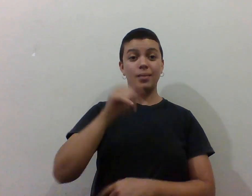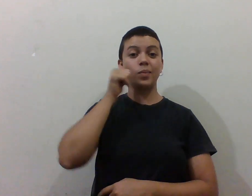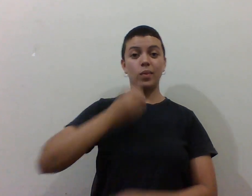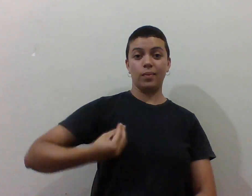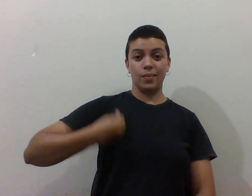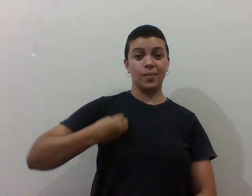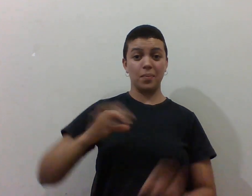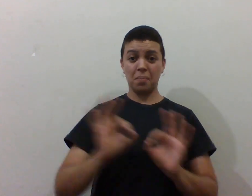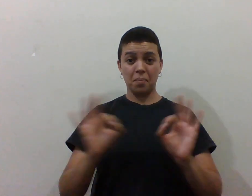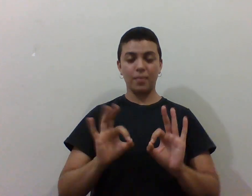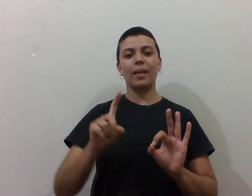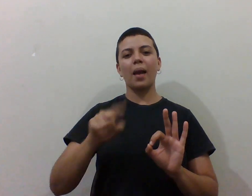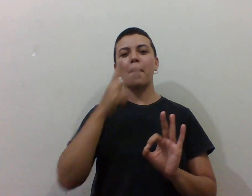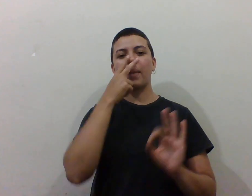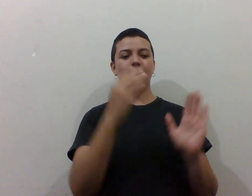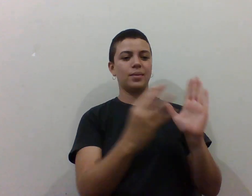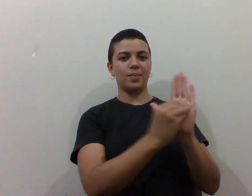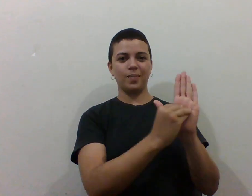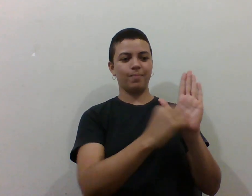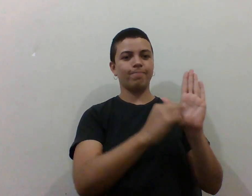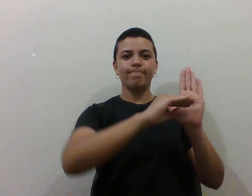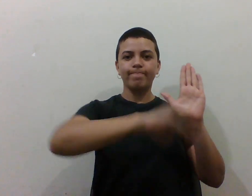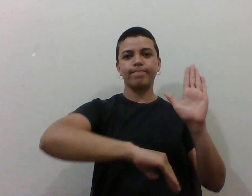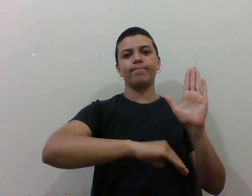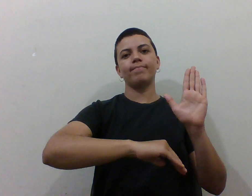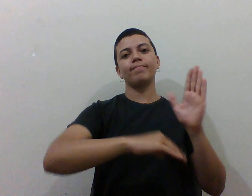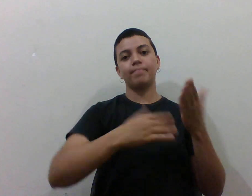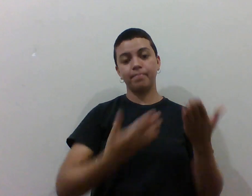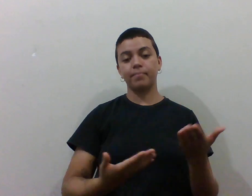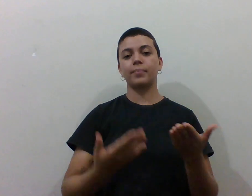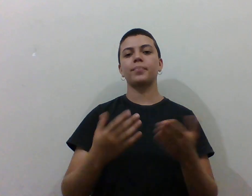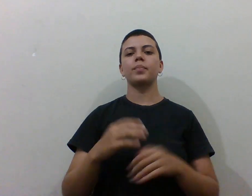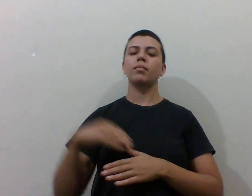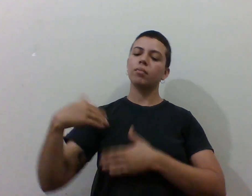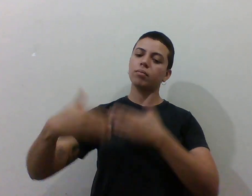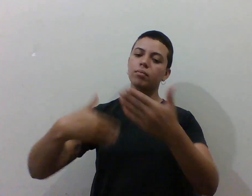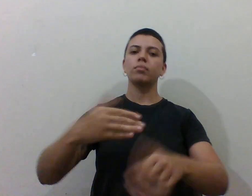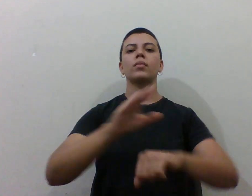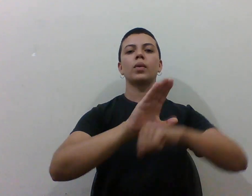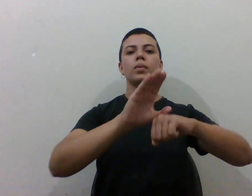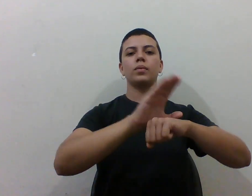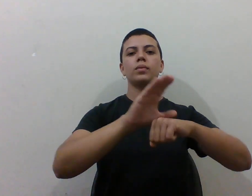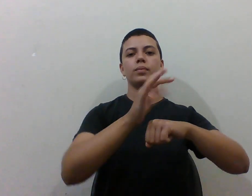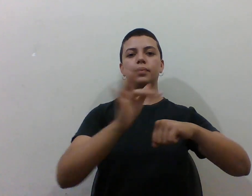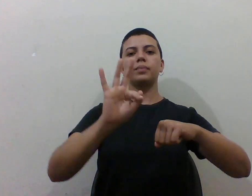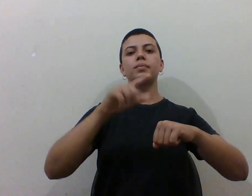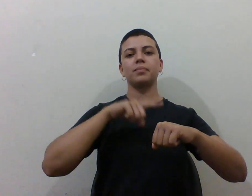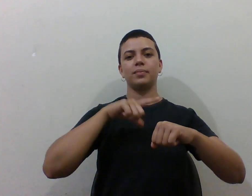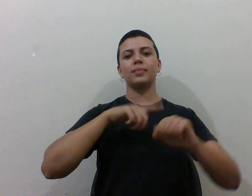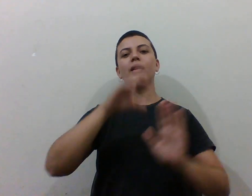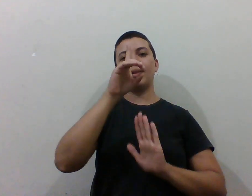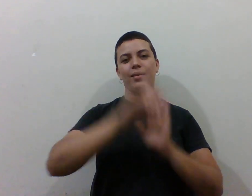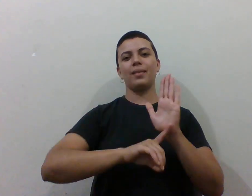conseguiu, na Constituição, um reconhecimento de direitos fundamentais das mulheres até aquém